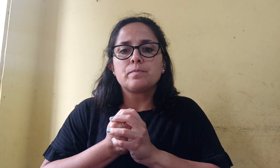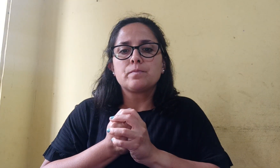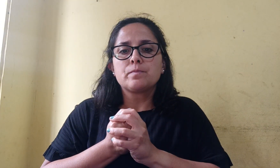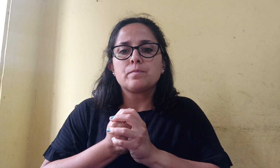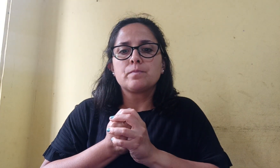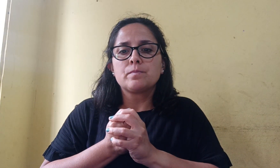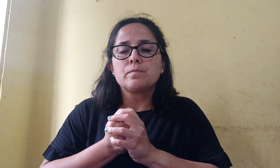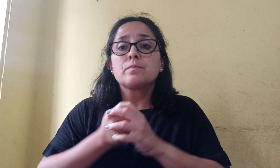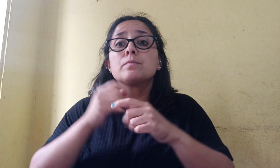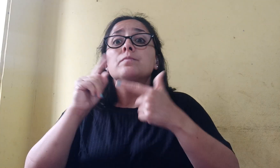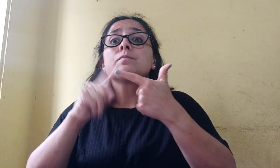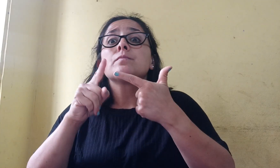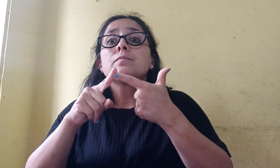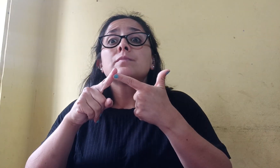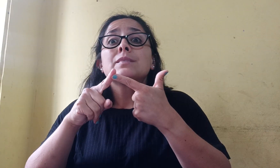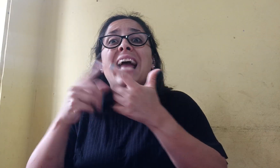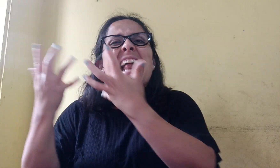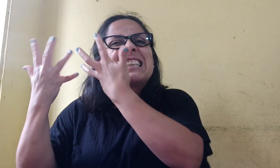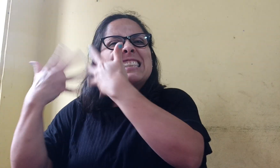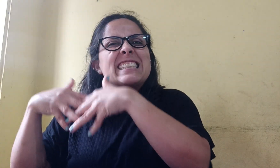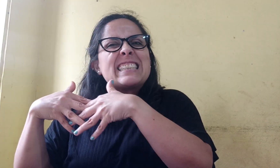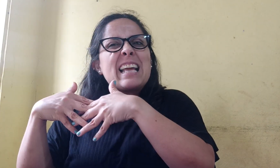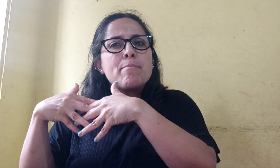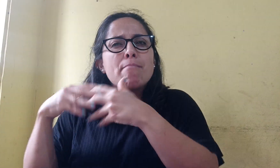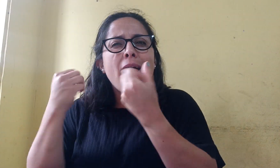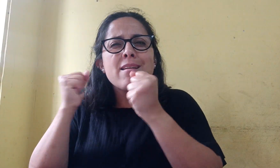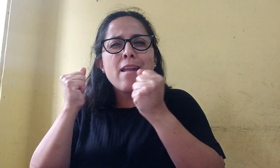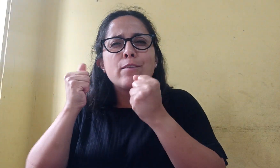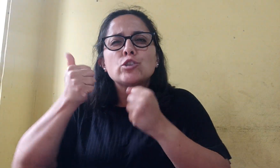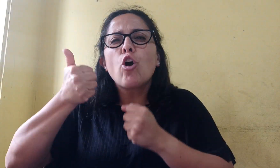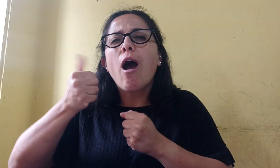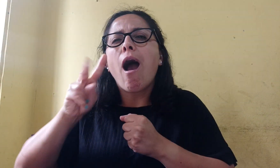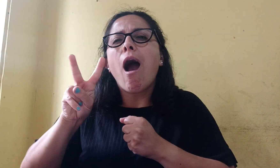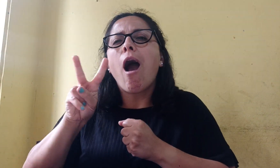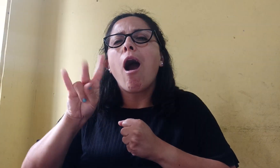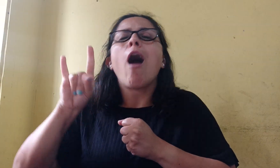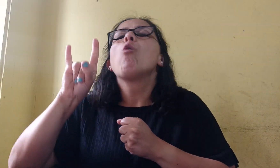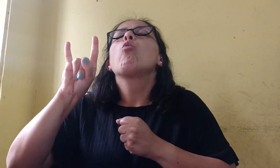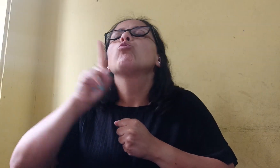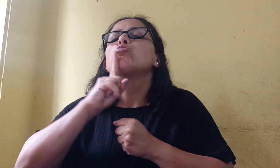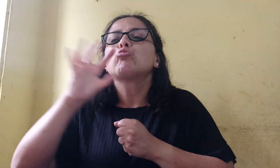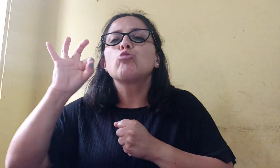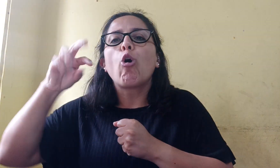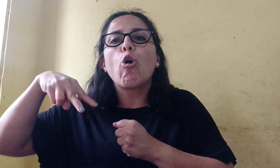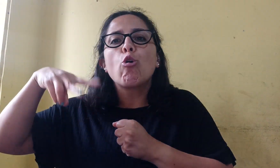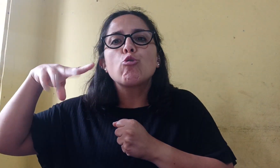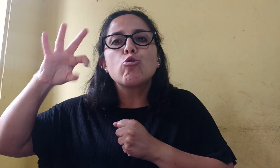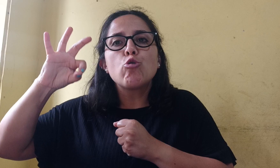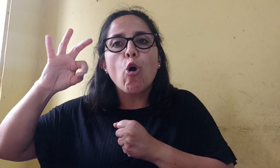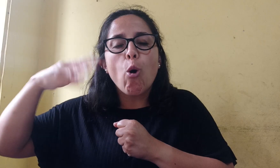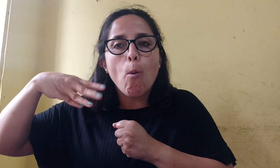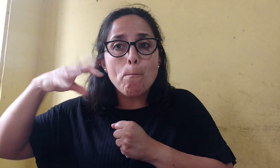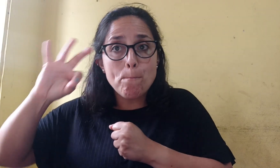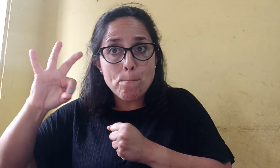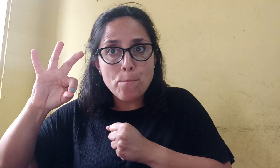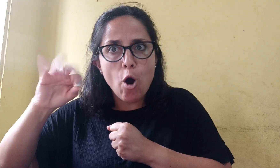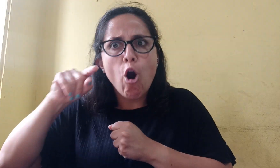nervioso autónomo sería la porción del sistema nervioso que se va a encargar de esas funciones involuntarias,